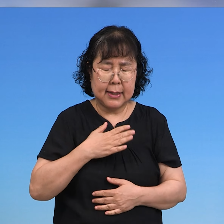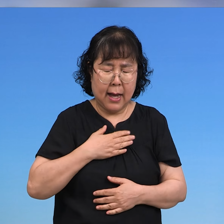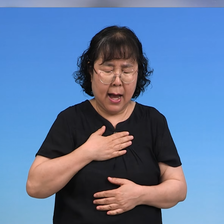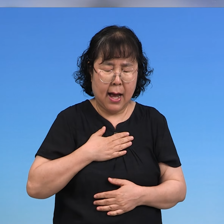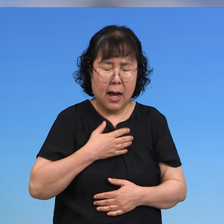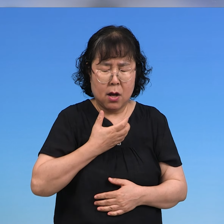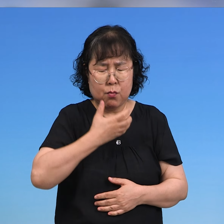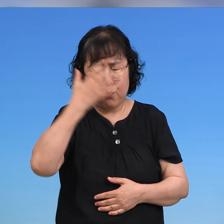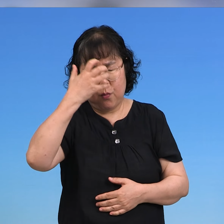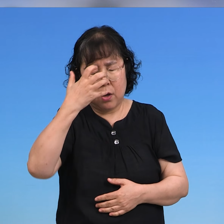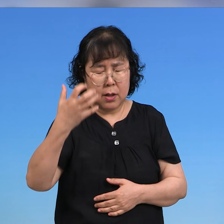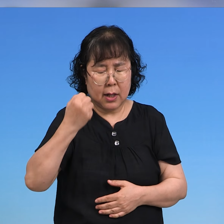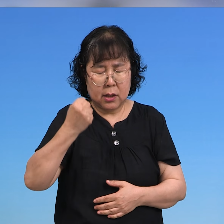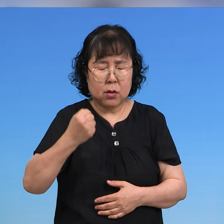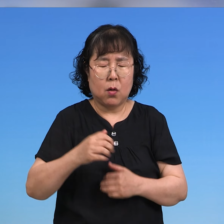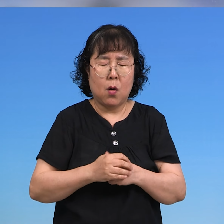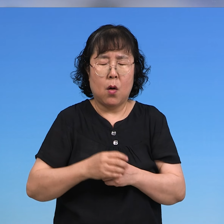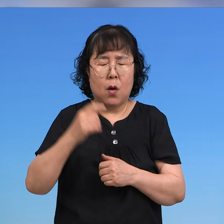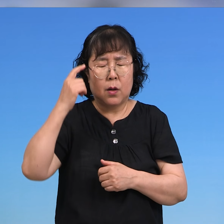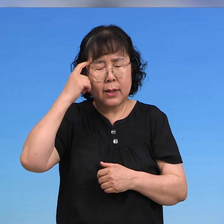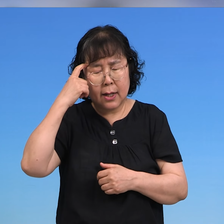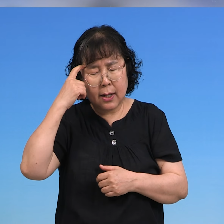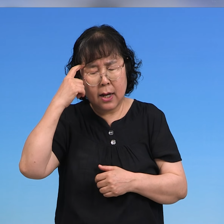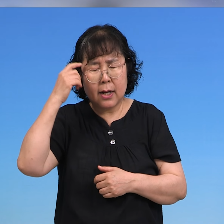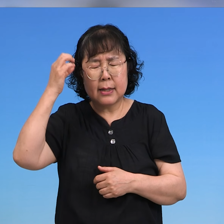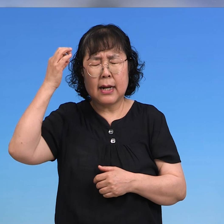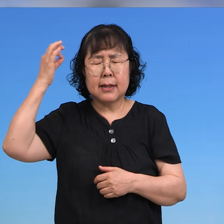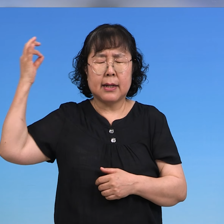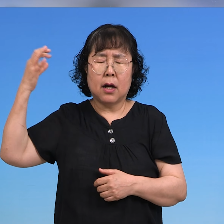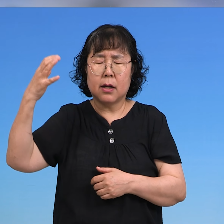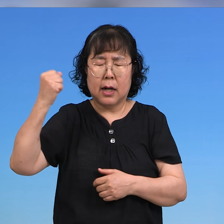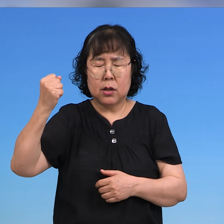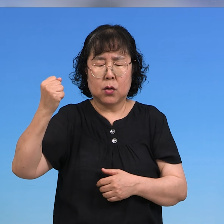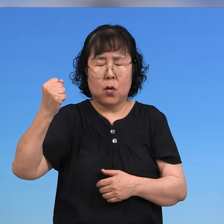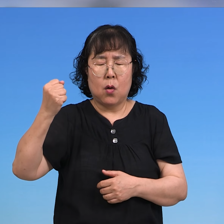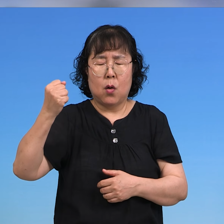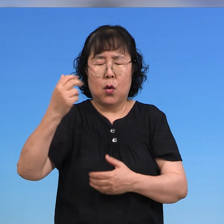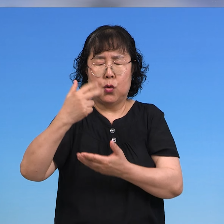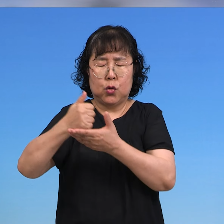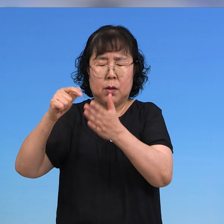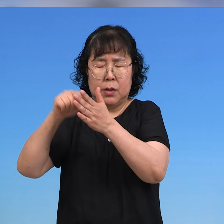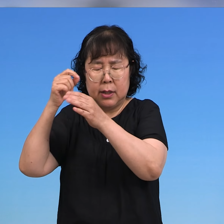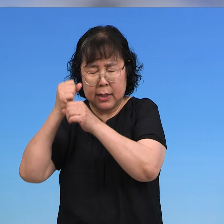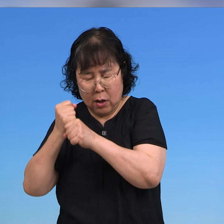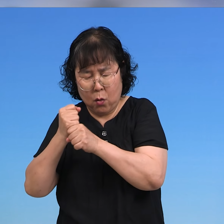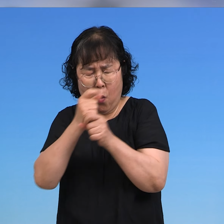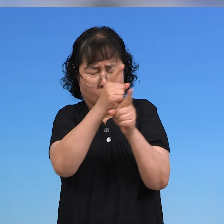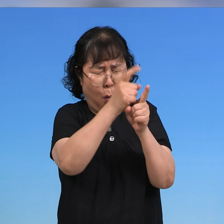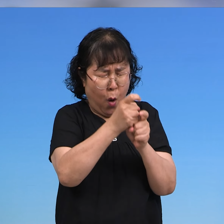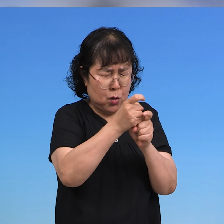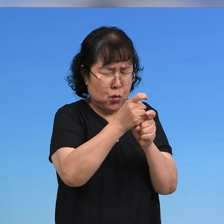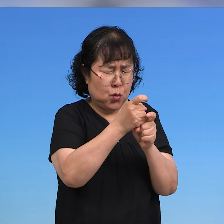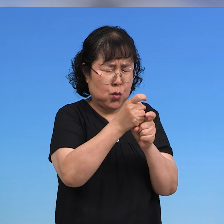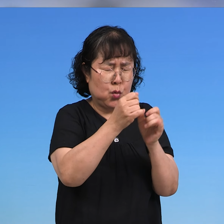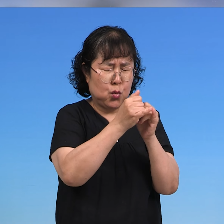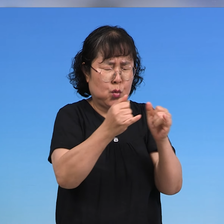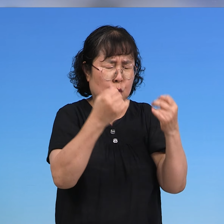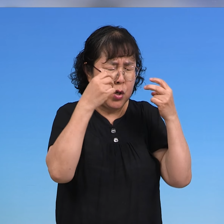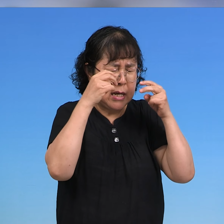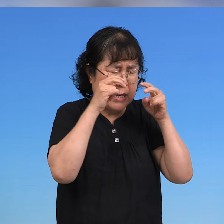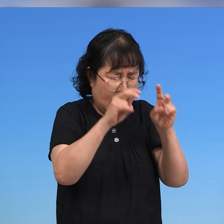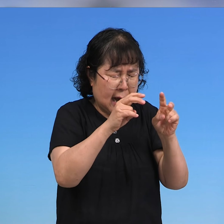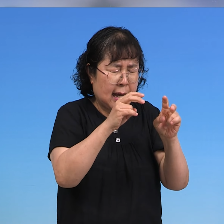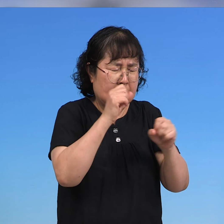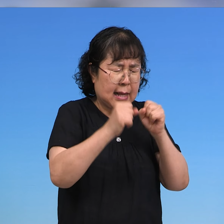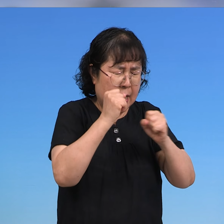하나님 꿈을 꾸며 상상력을 가지고 내가 주를 의뢰하고 적군을 향해 달리는 내 모습을 내 하나님을 의지하고 담을